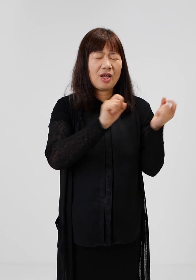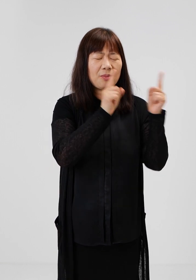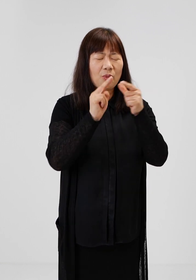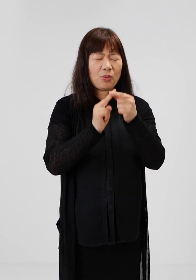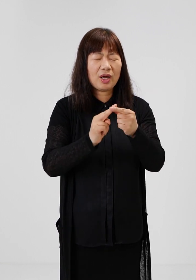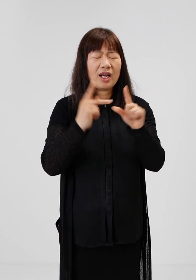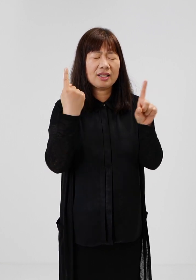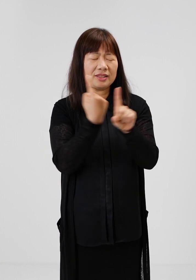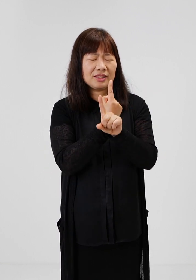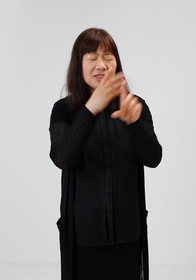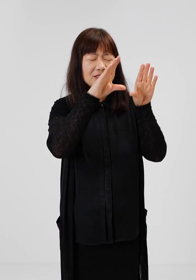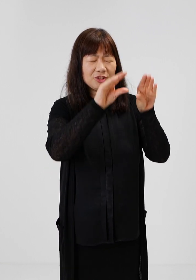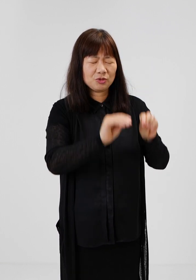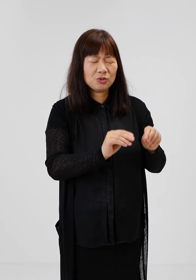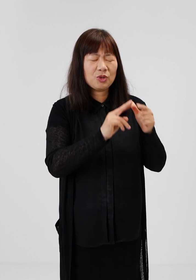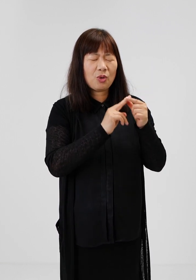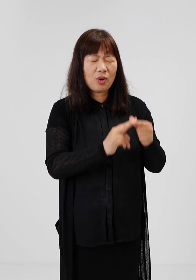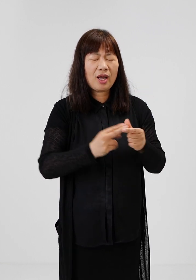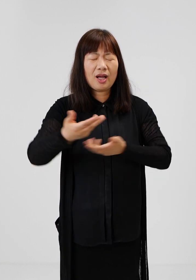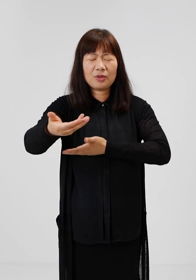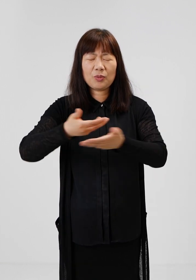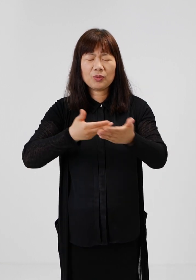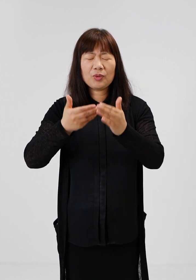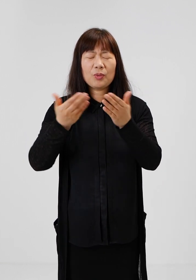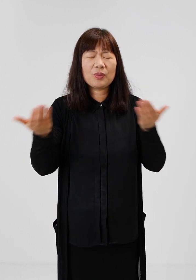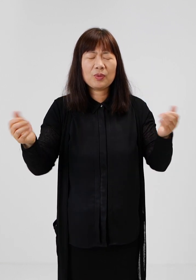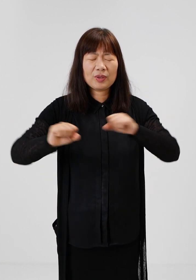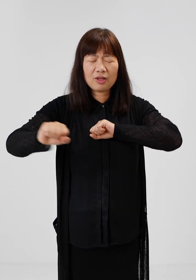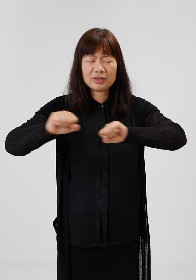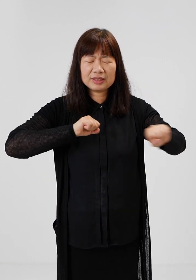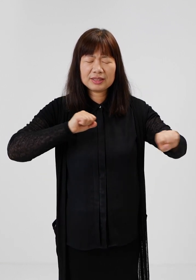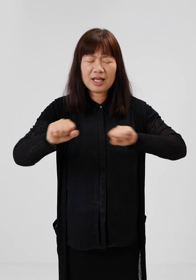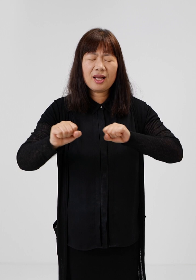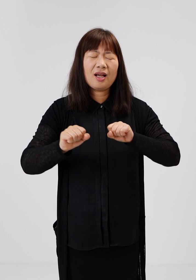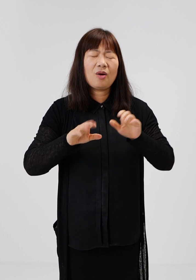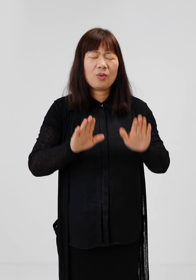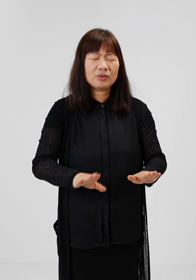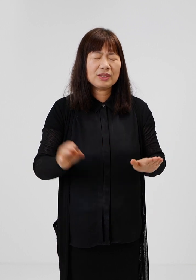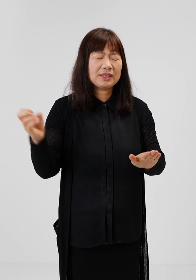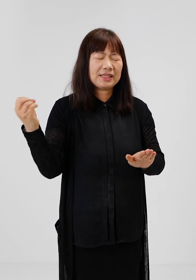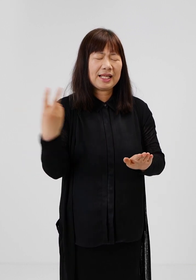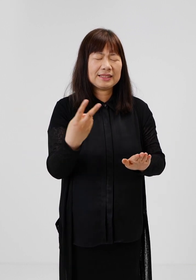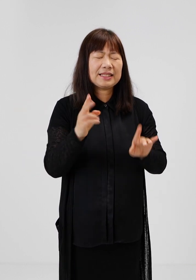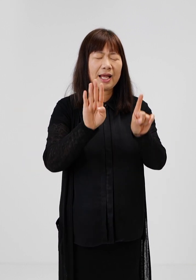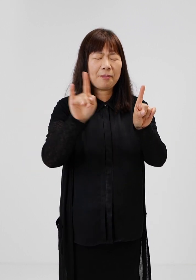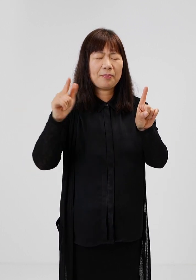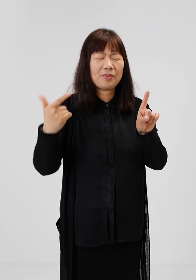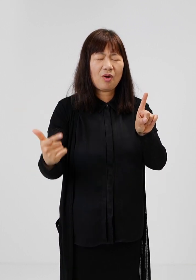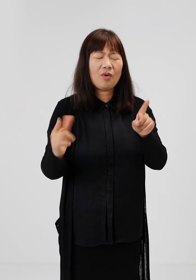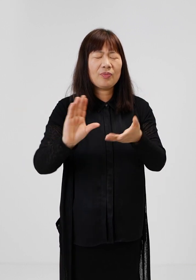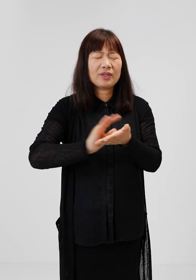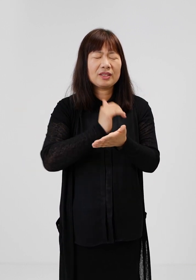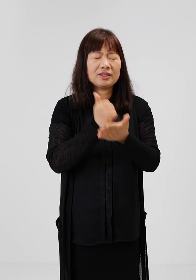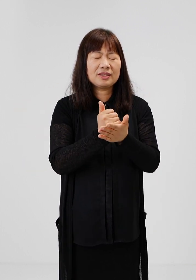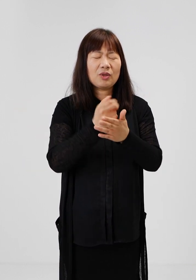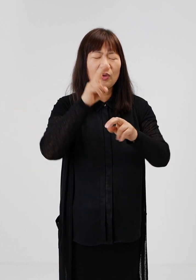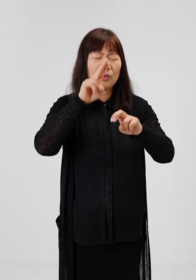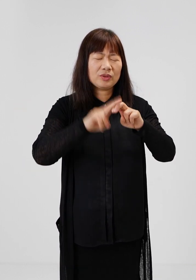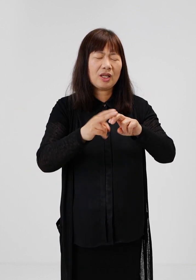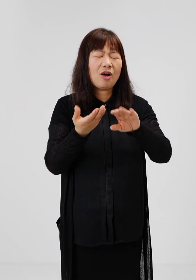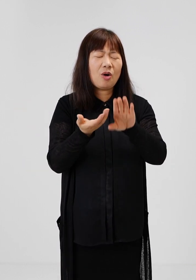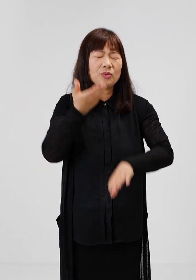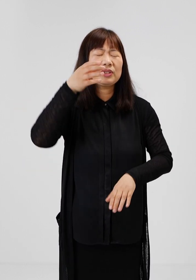회복과 치유와 교통의 역사가 오늘 다시 한번 그리스도 터 위에